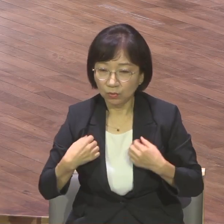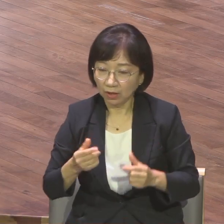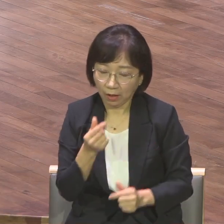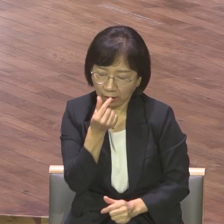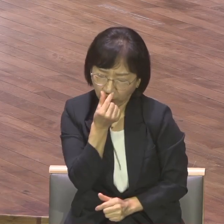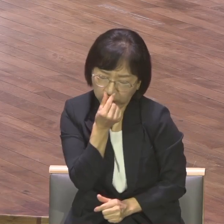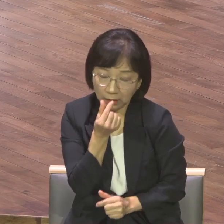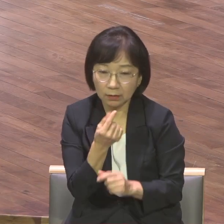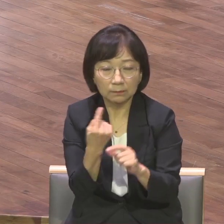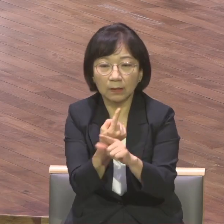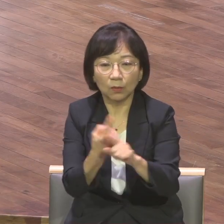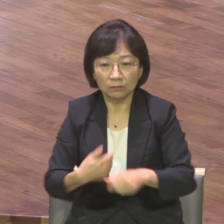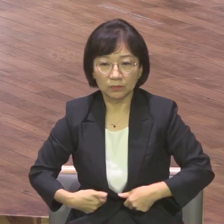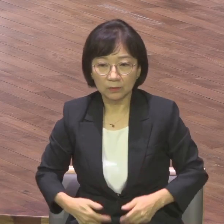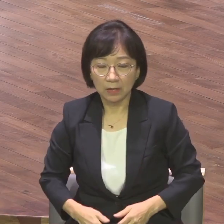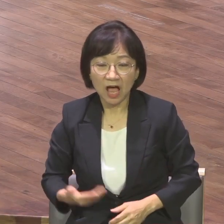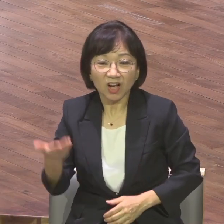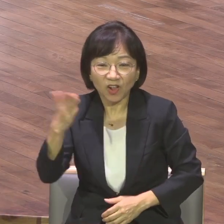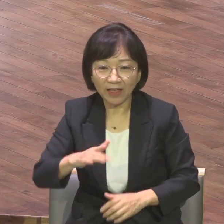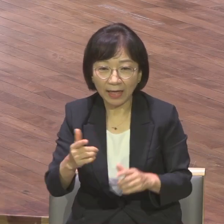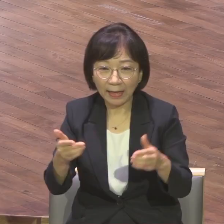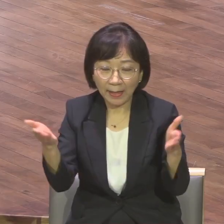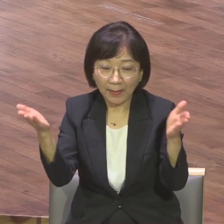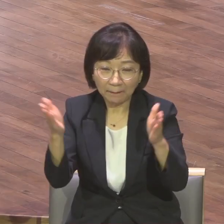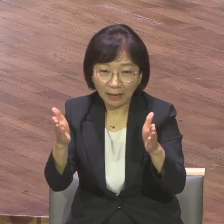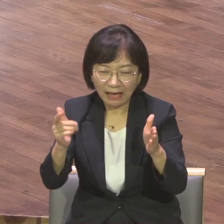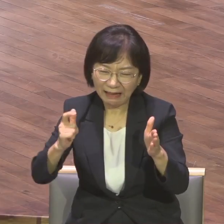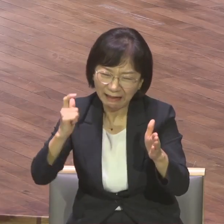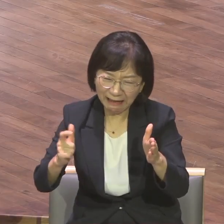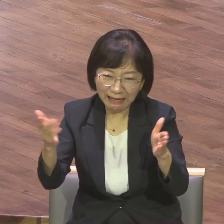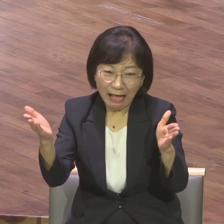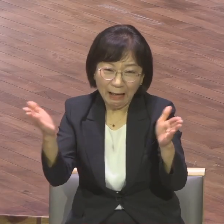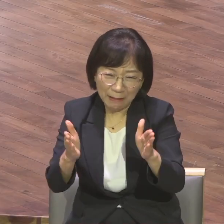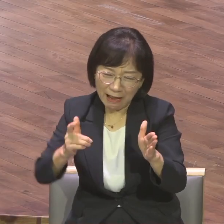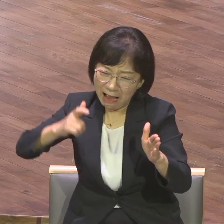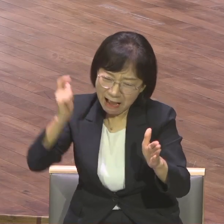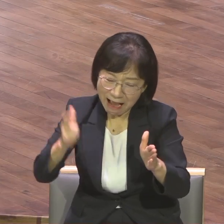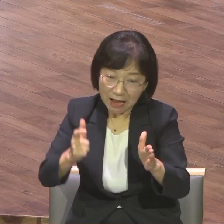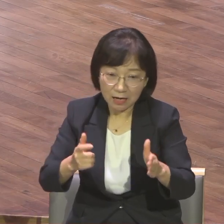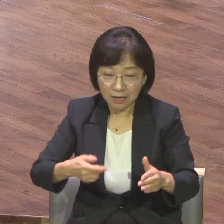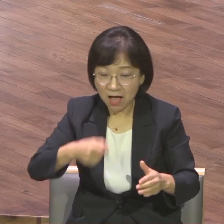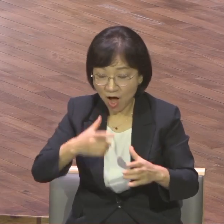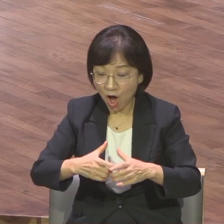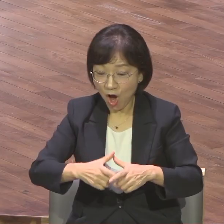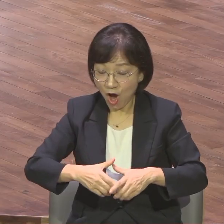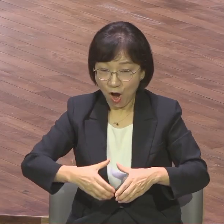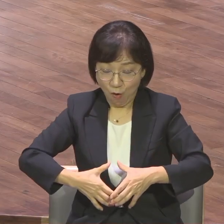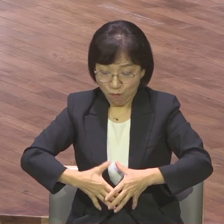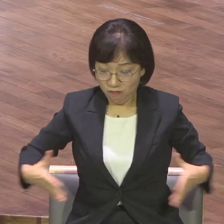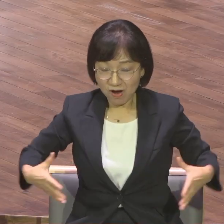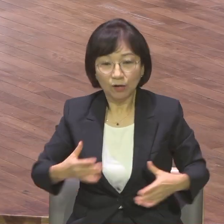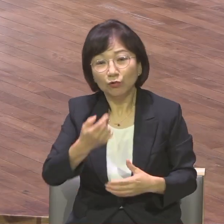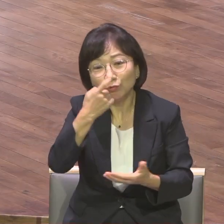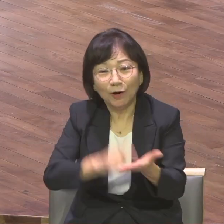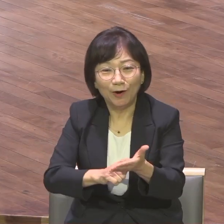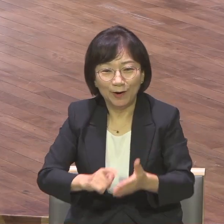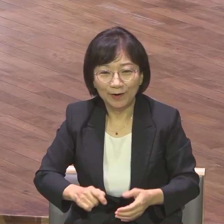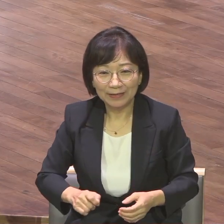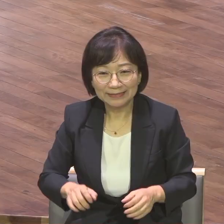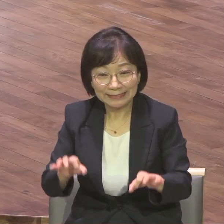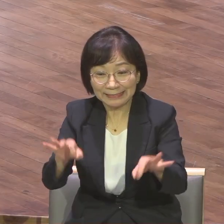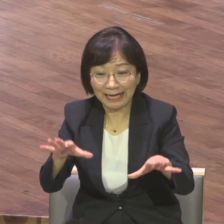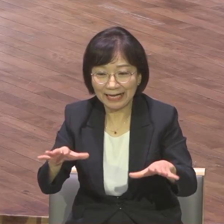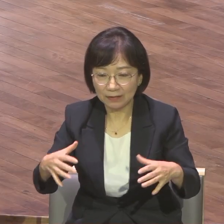그 잘 빠지느냐? 빠지지는 않아요. 빠지기를 잘 찌는데. 그 자기 관리가 안 돼. 자기